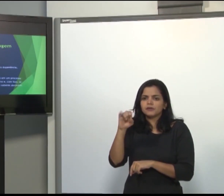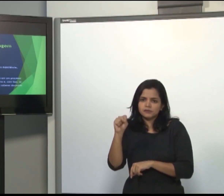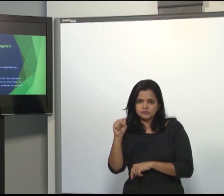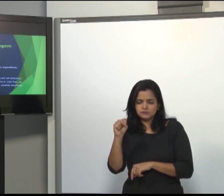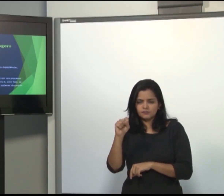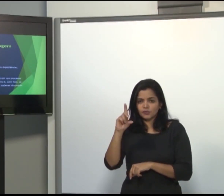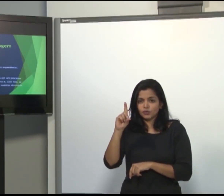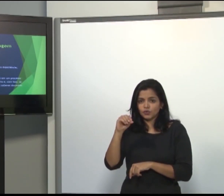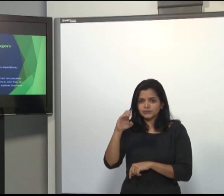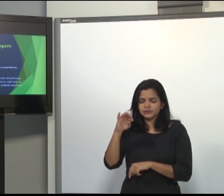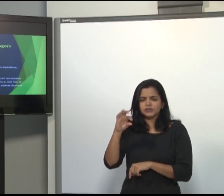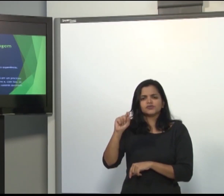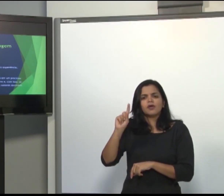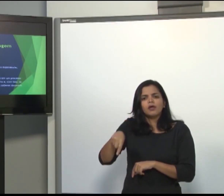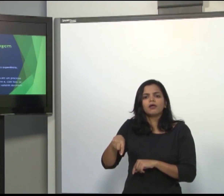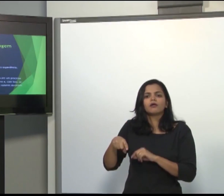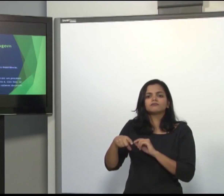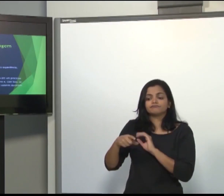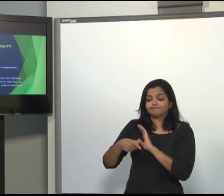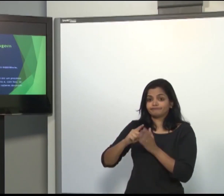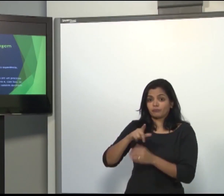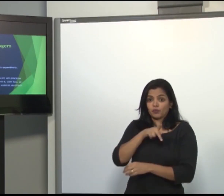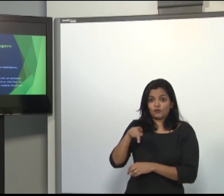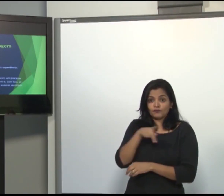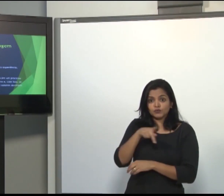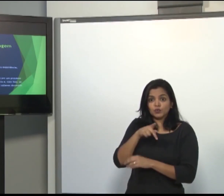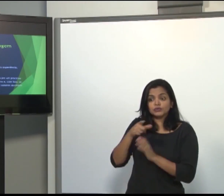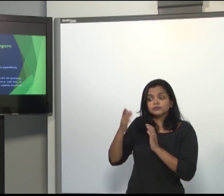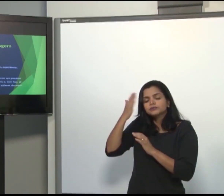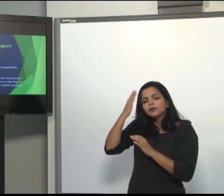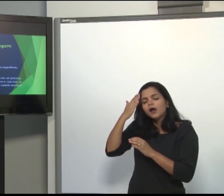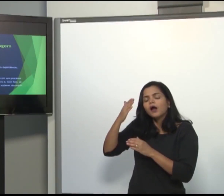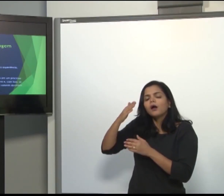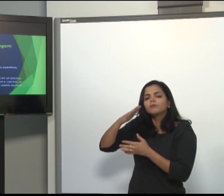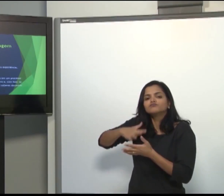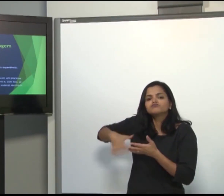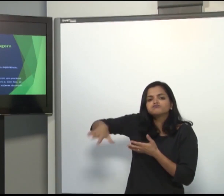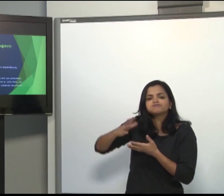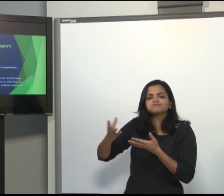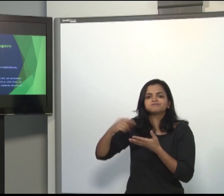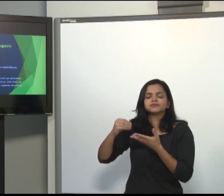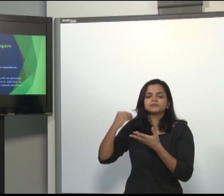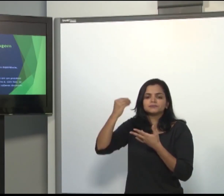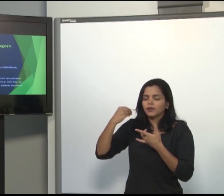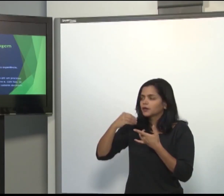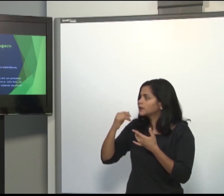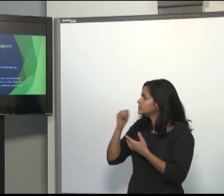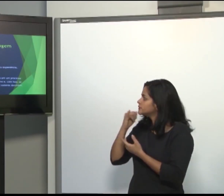Saberes docentes, o que seria? São os saberes prévios do